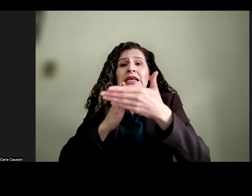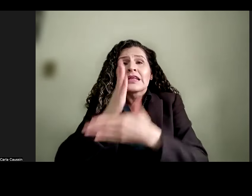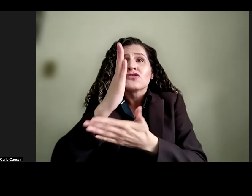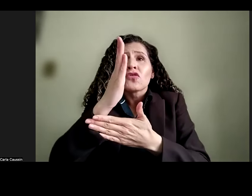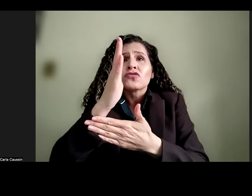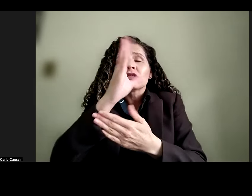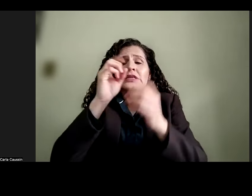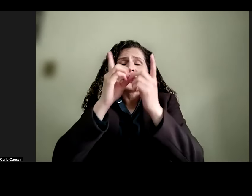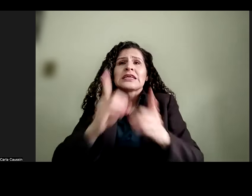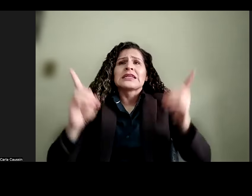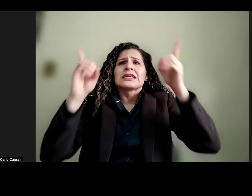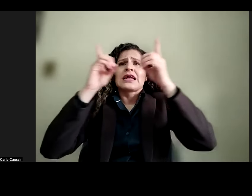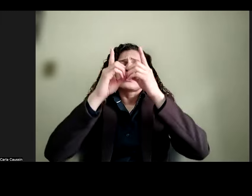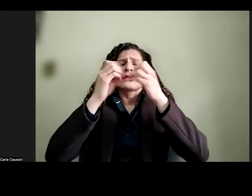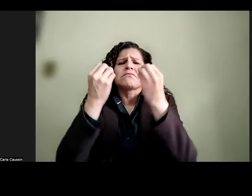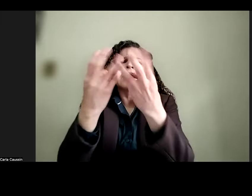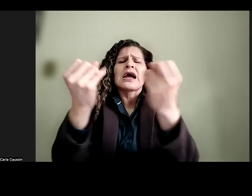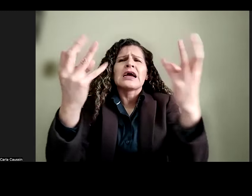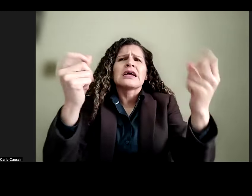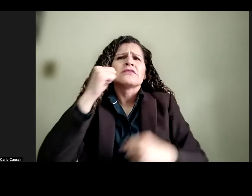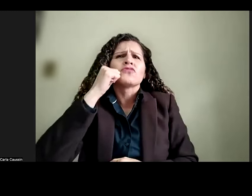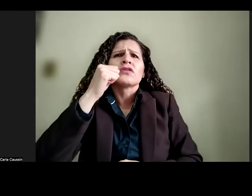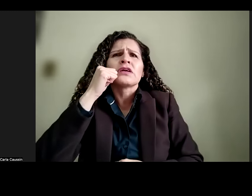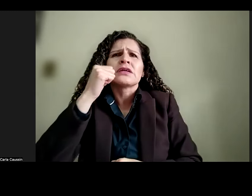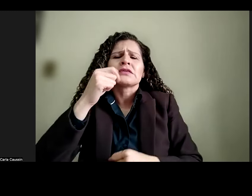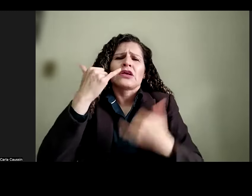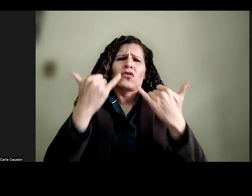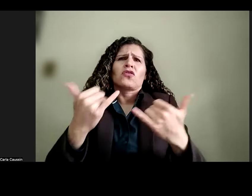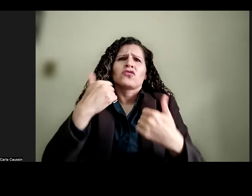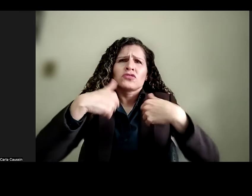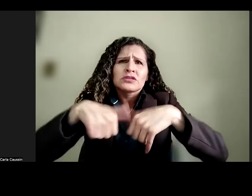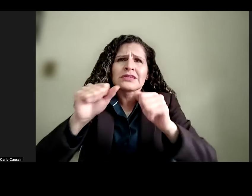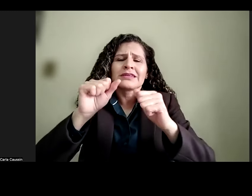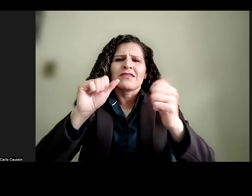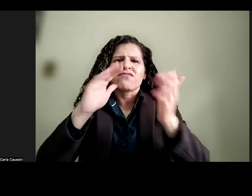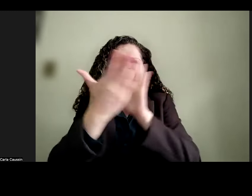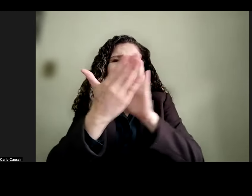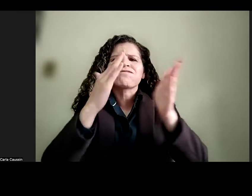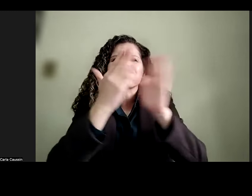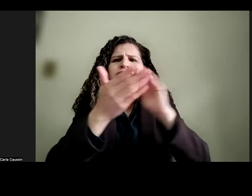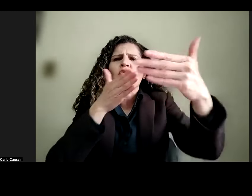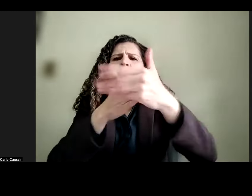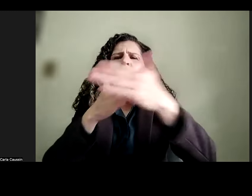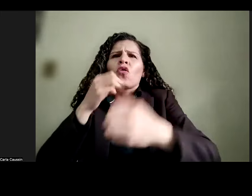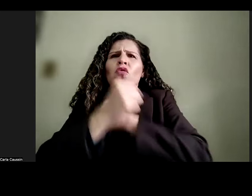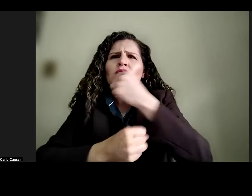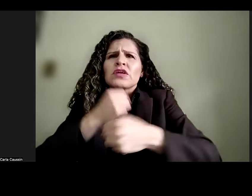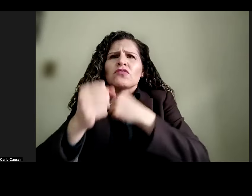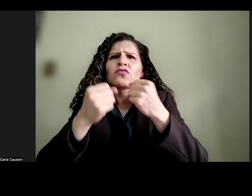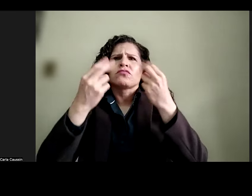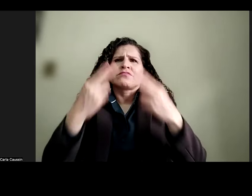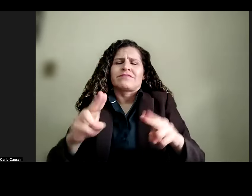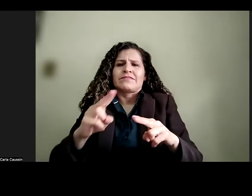administrativas, sino estamos hablando de un derecho humano sobre la dignidad de muchas mujeres sordas. Hoy en día